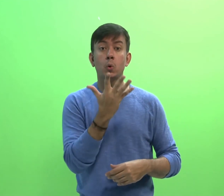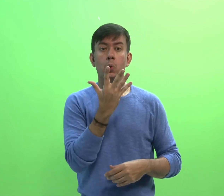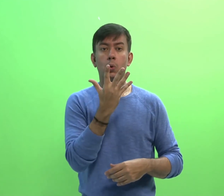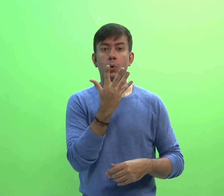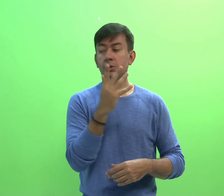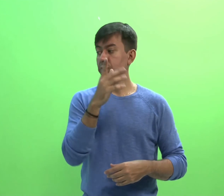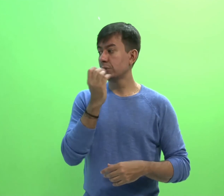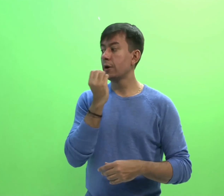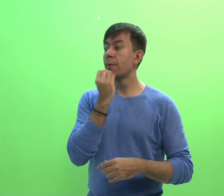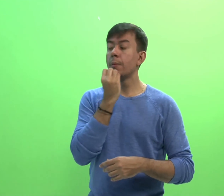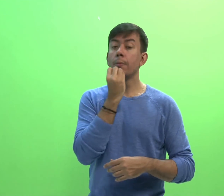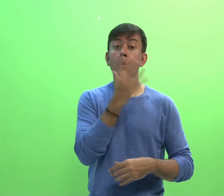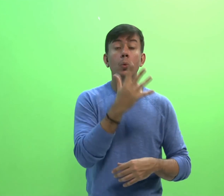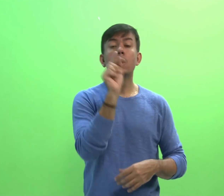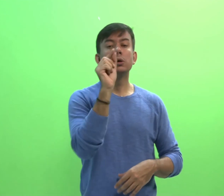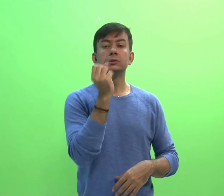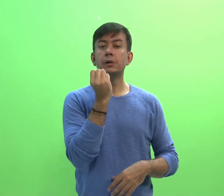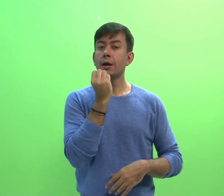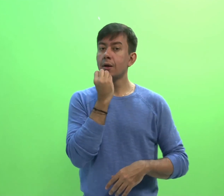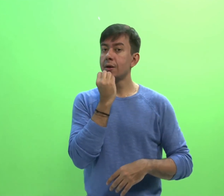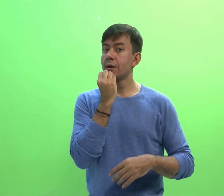bom. Primeiro suspenso,